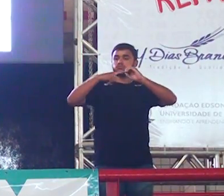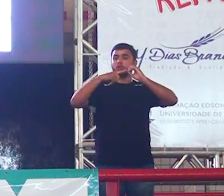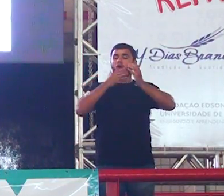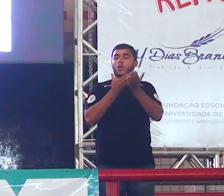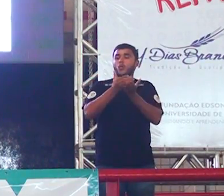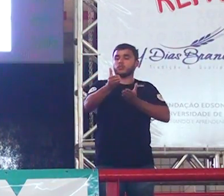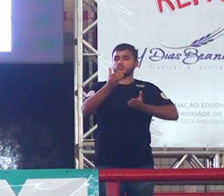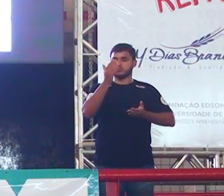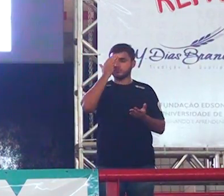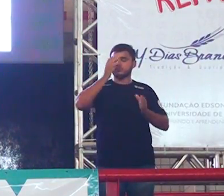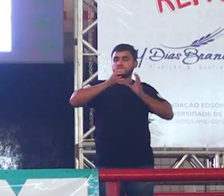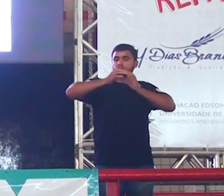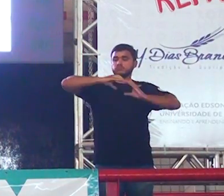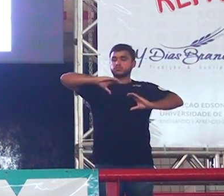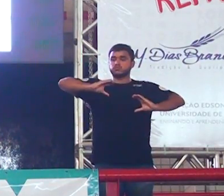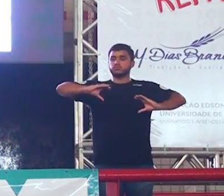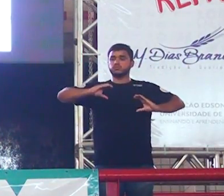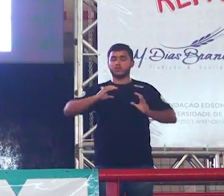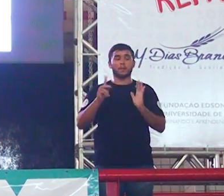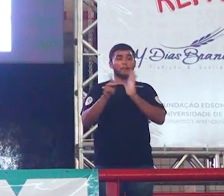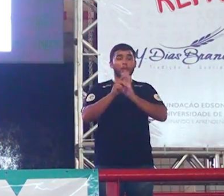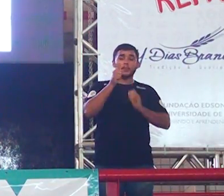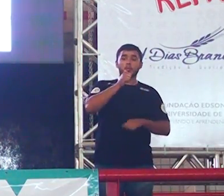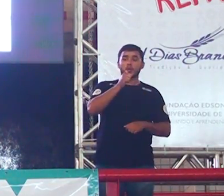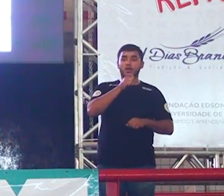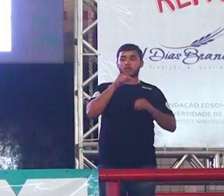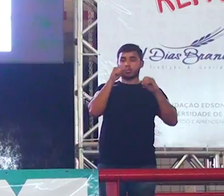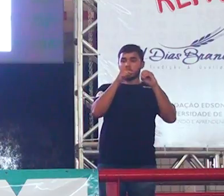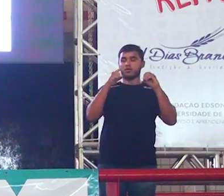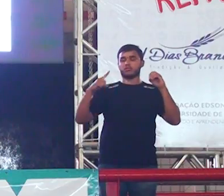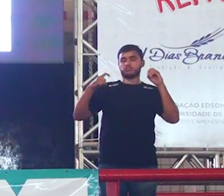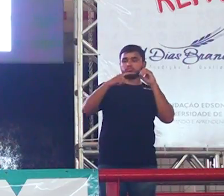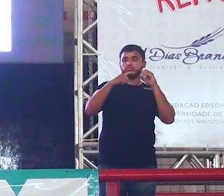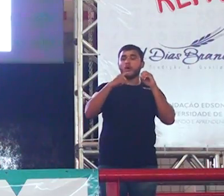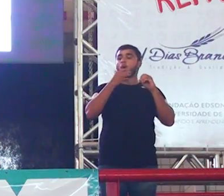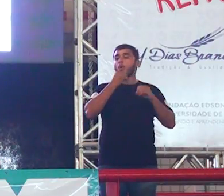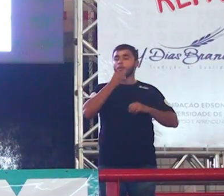ao gameta feminino, ok? Vamos lá.